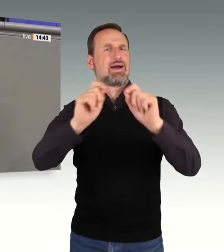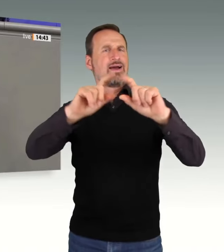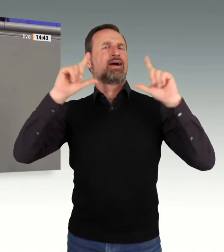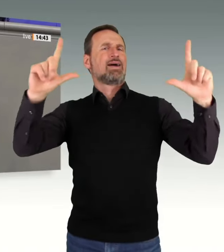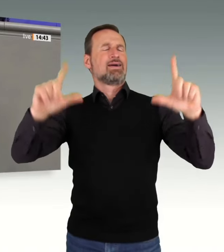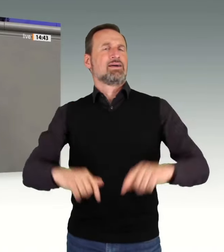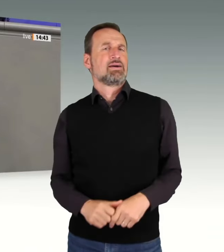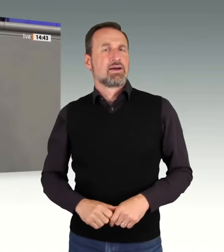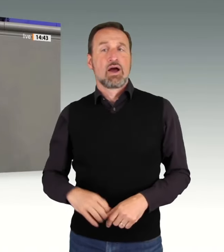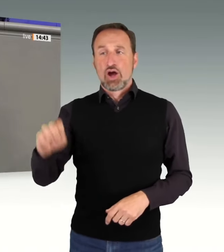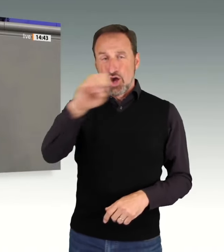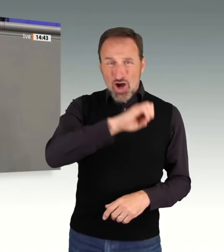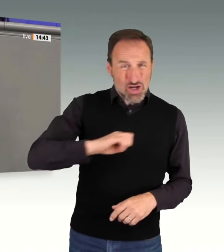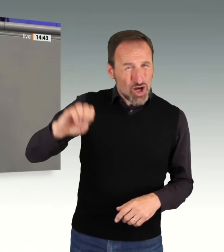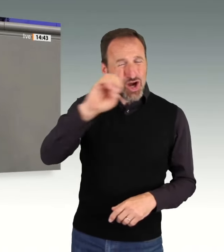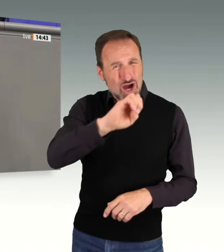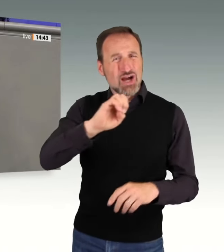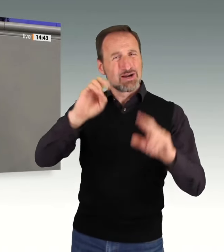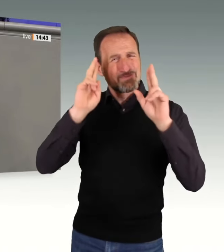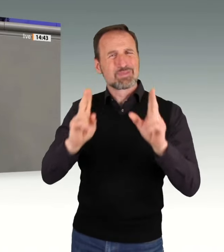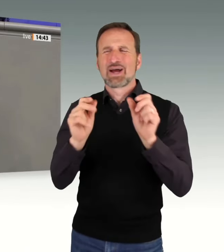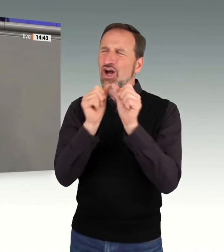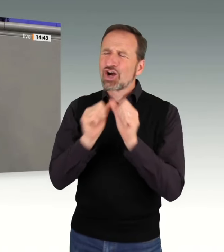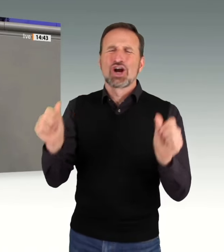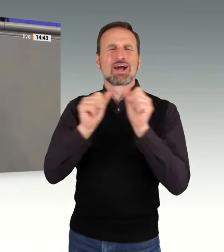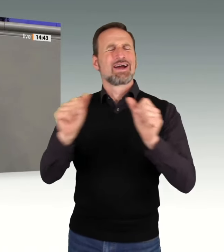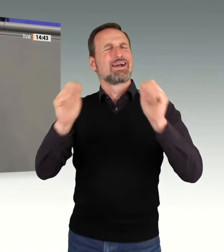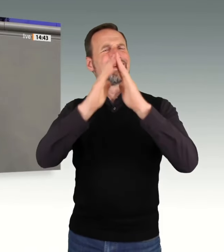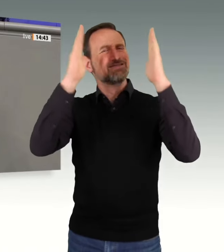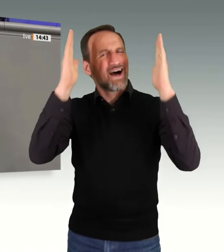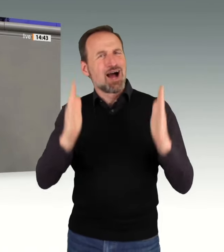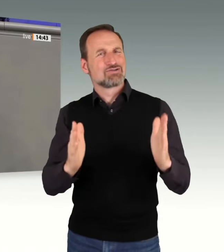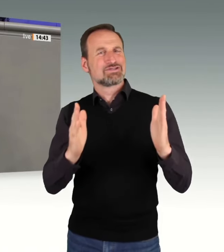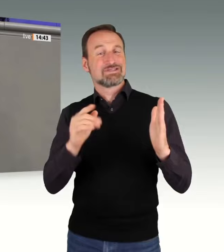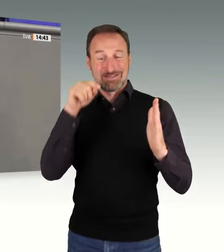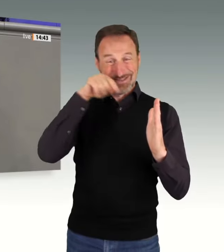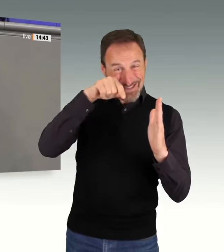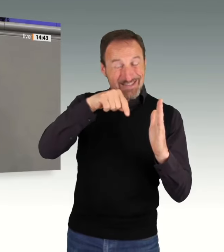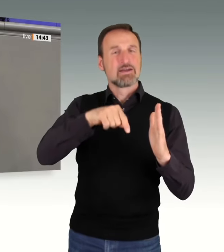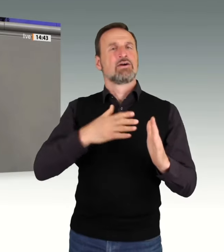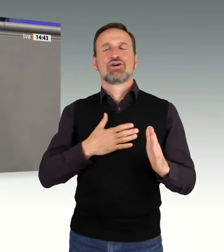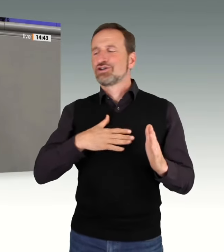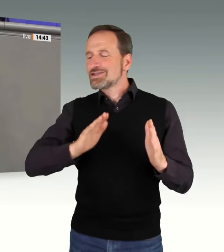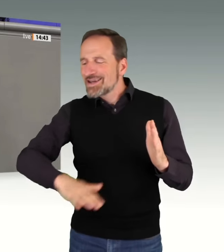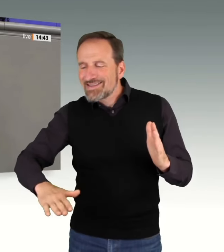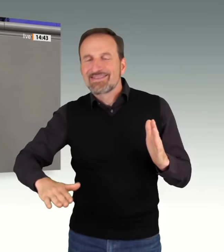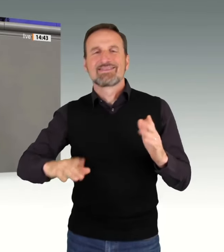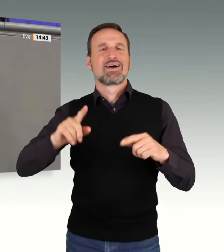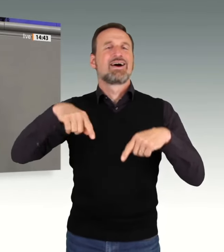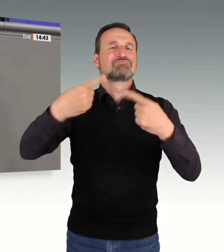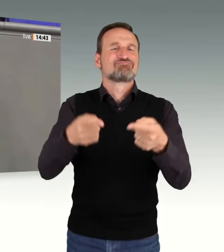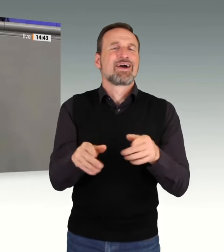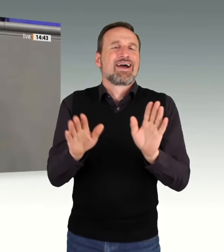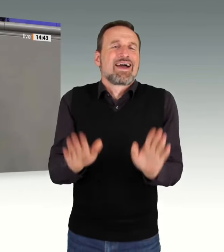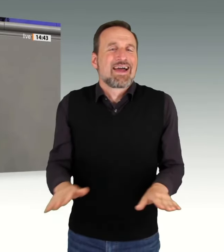die wird ein glückliches Haus für unsere Kinder und auch für deren Kinder. Europa, die nicht